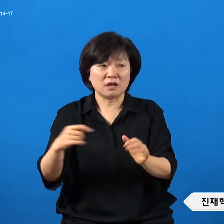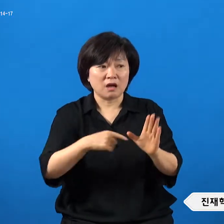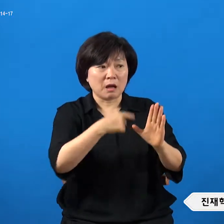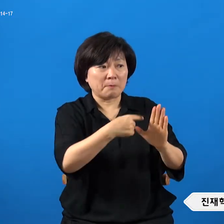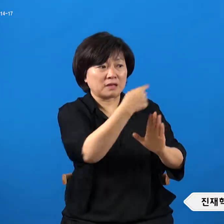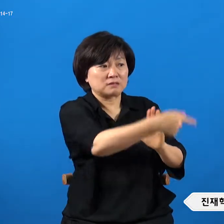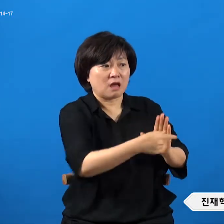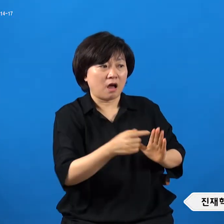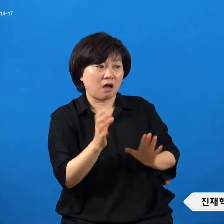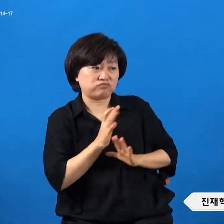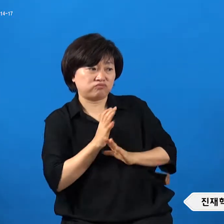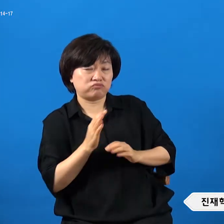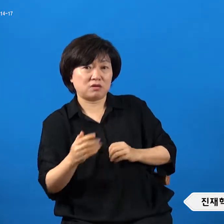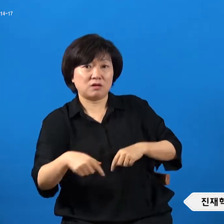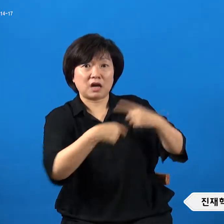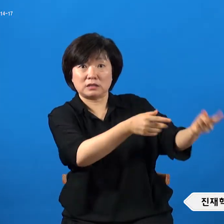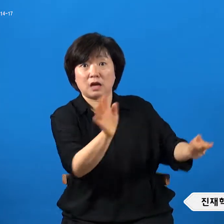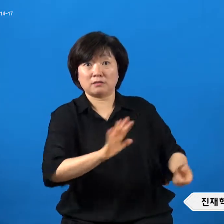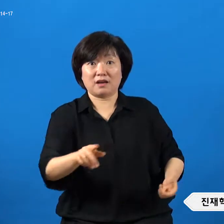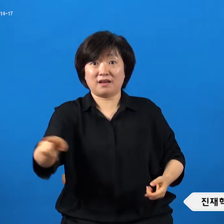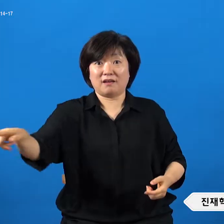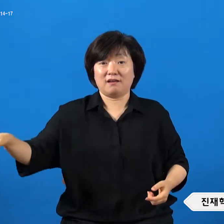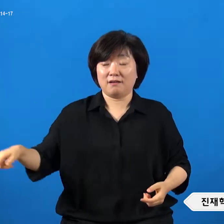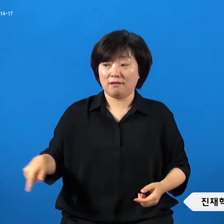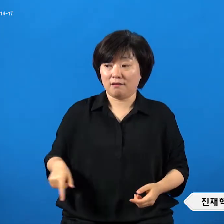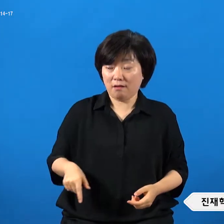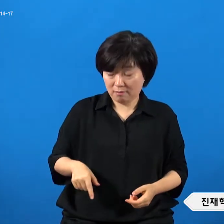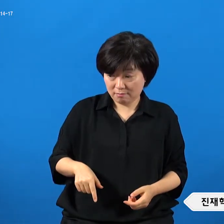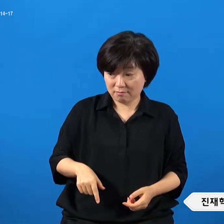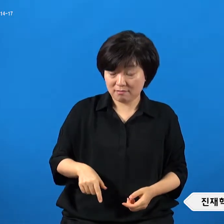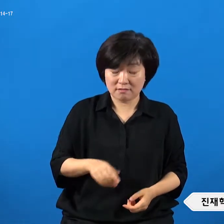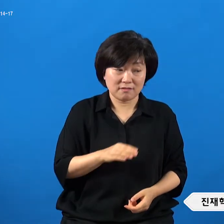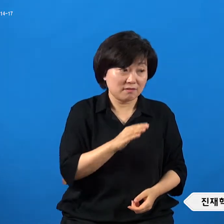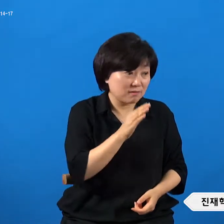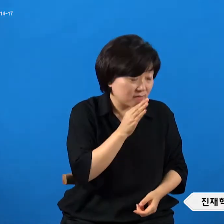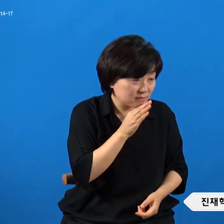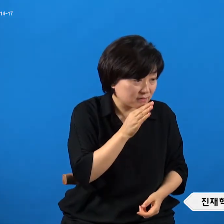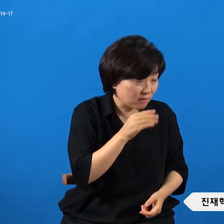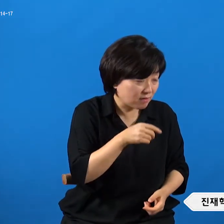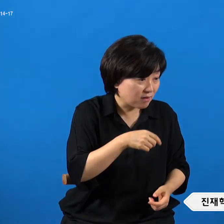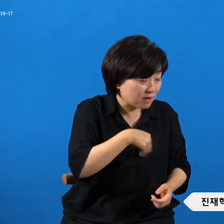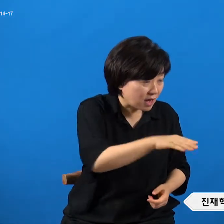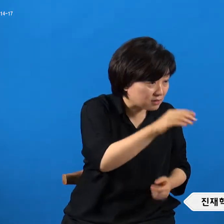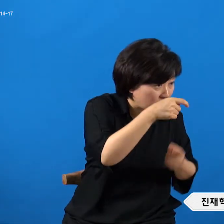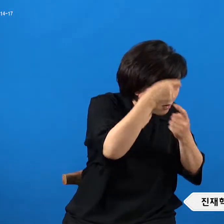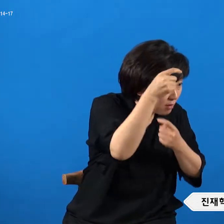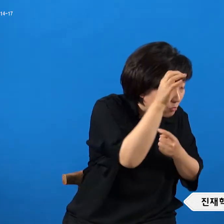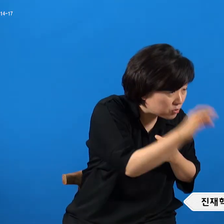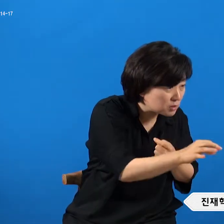않는다라고 이야기합니다. 근데 제가 가보니까 정말 그렇게 다 안전하지는 않은 것